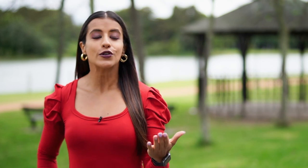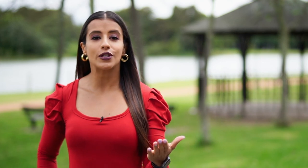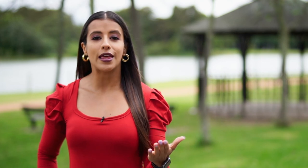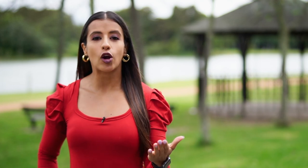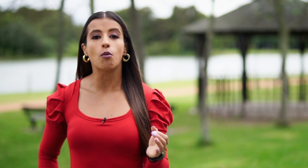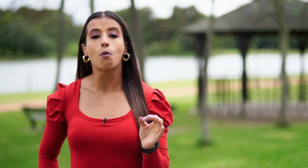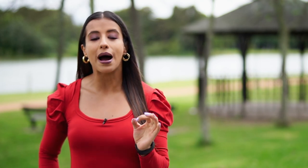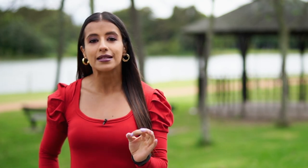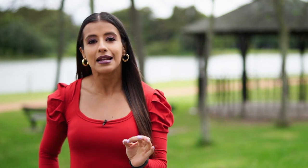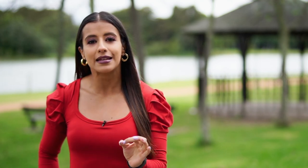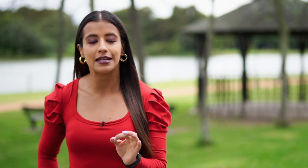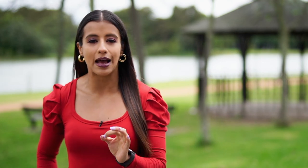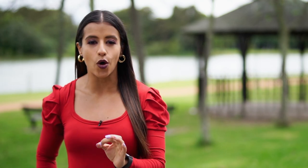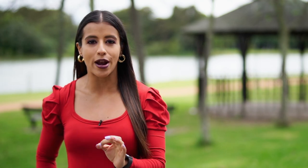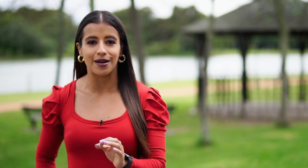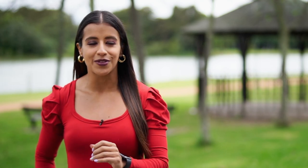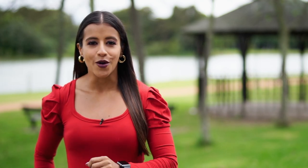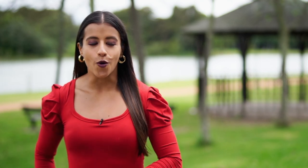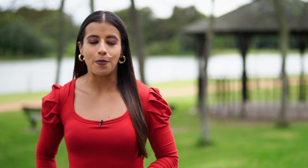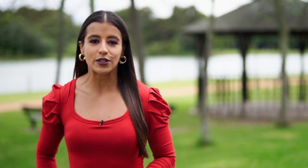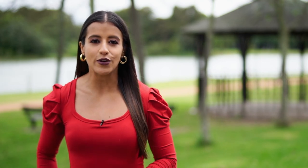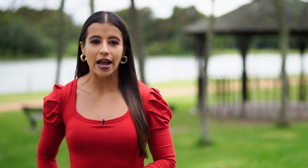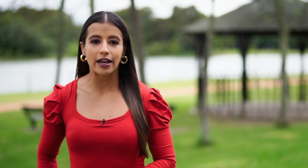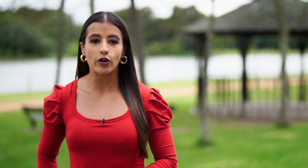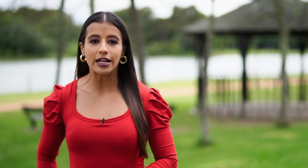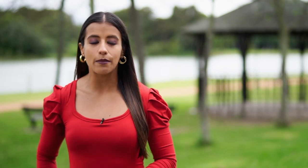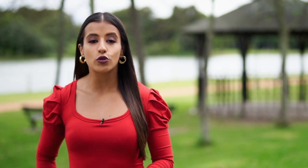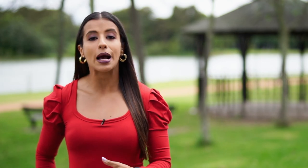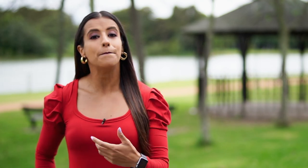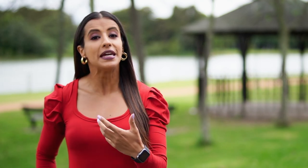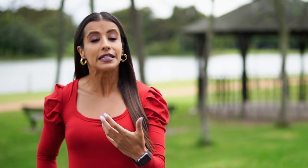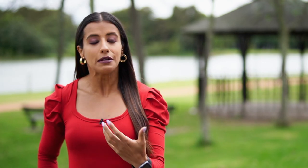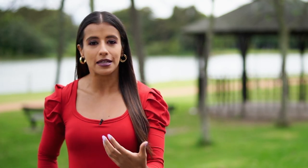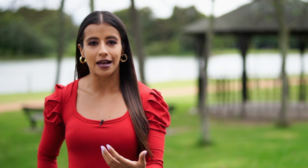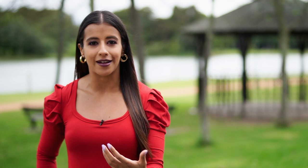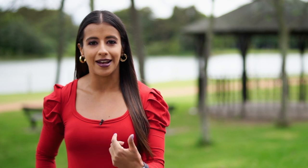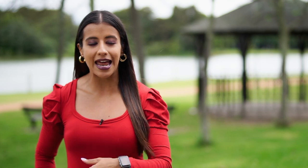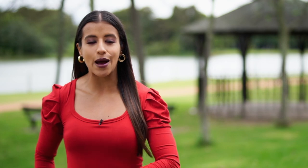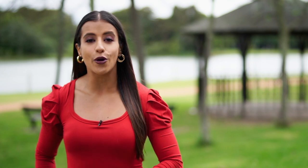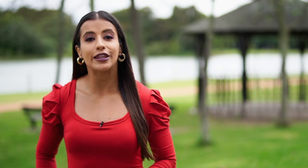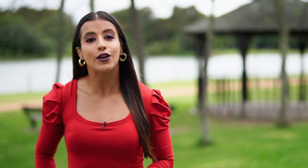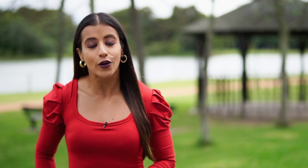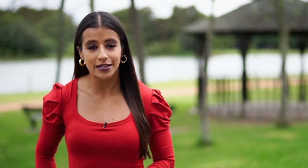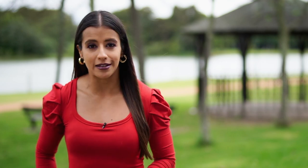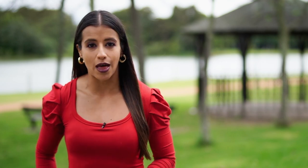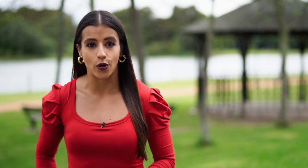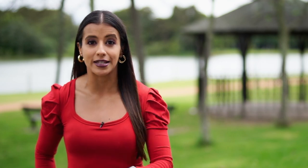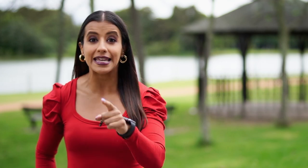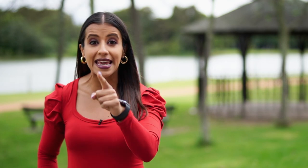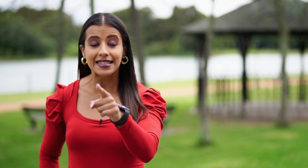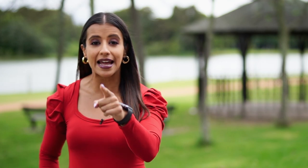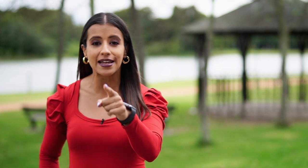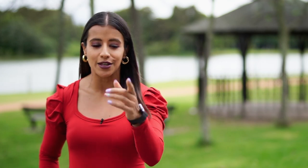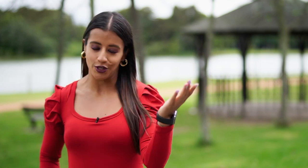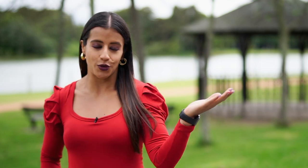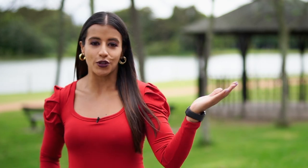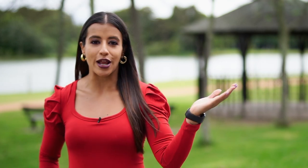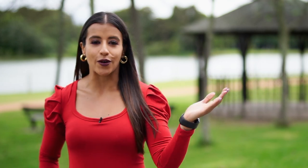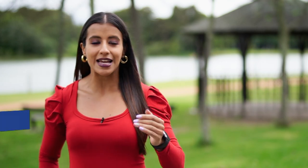conocida como Marce la Recicladora, un personaje con el que busca visibilizar la labor de los recicladores. Y esta es su historia con las